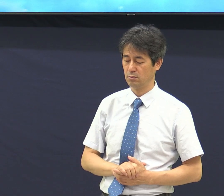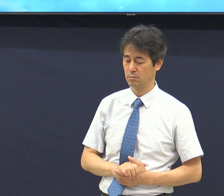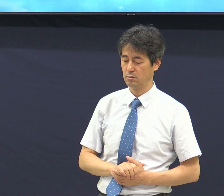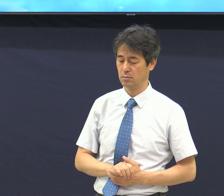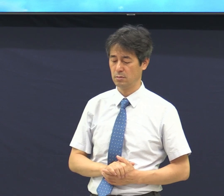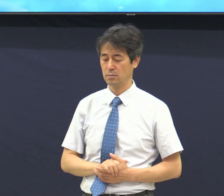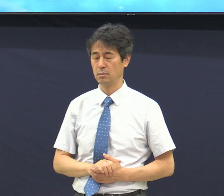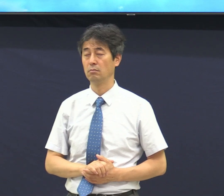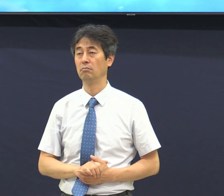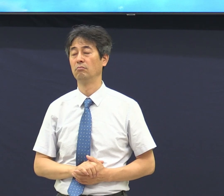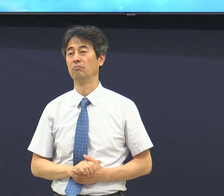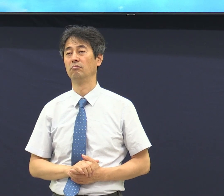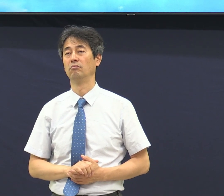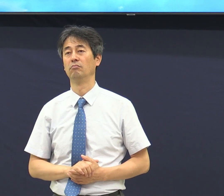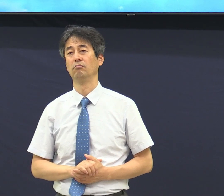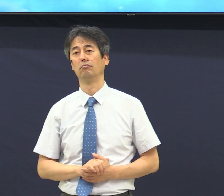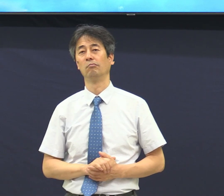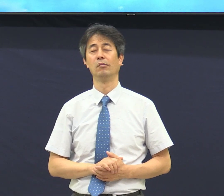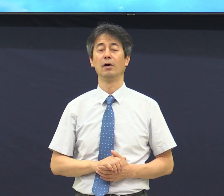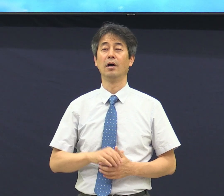수 없다 라고 기록되어 있는 것이죠.